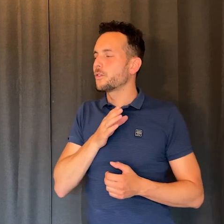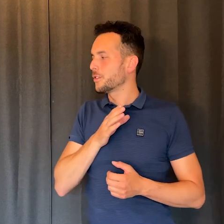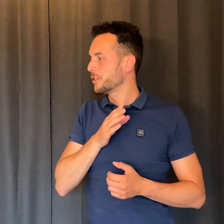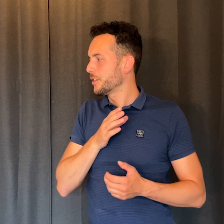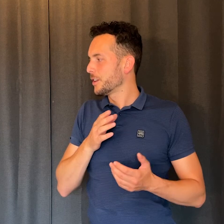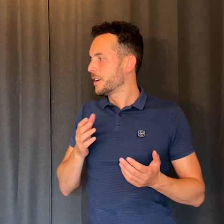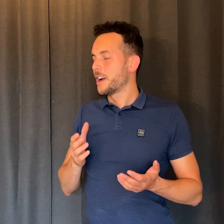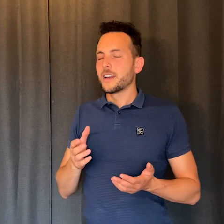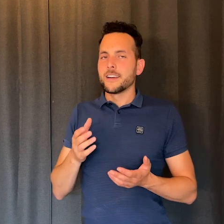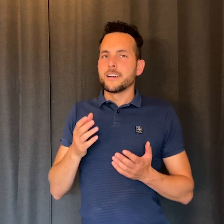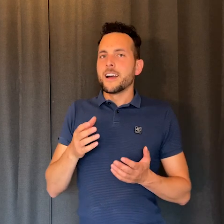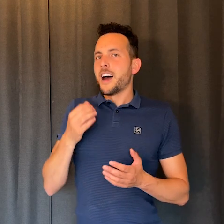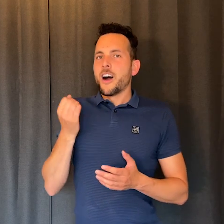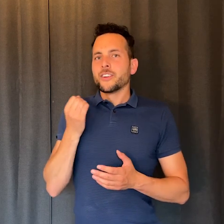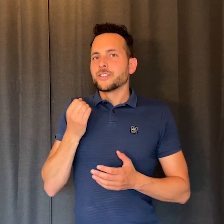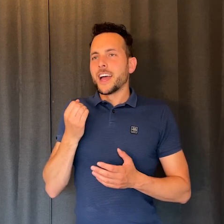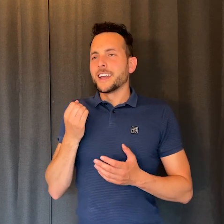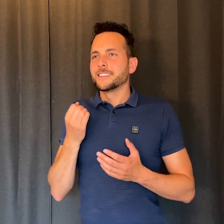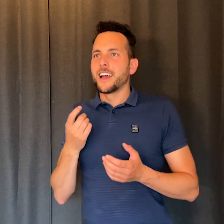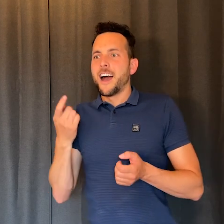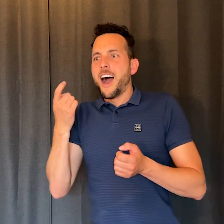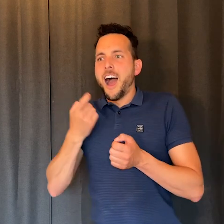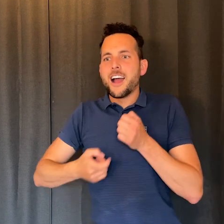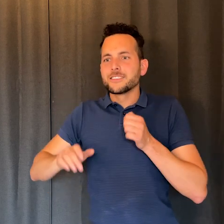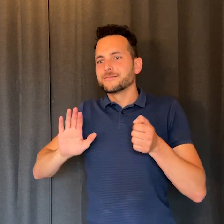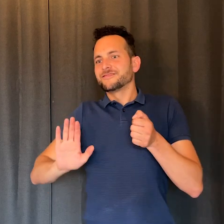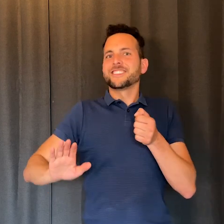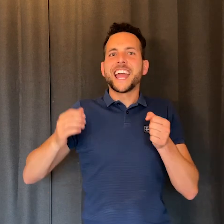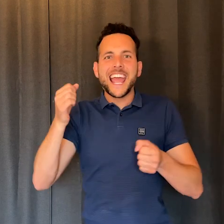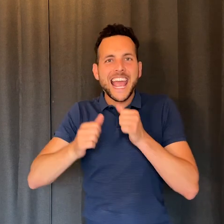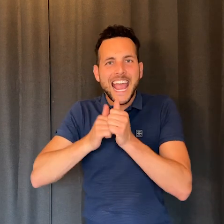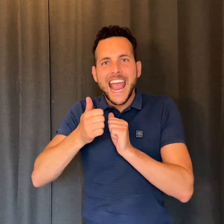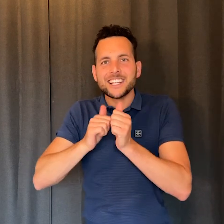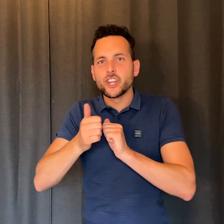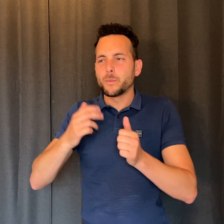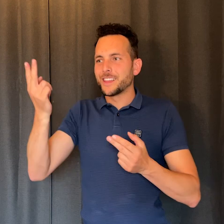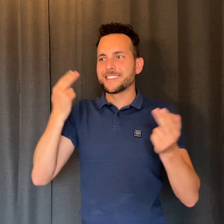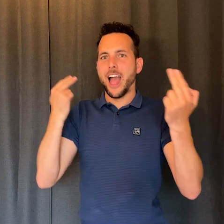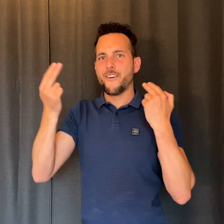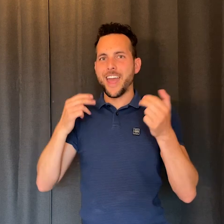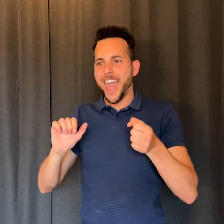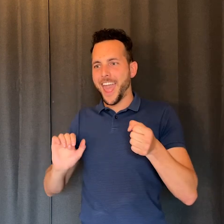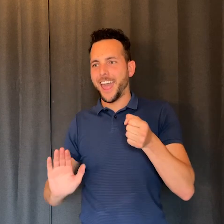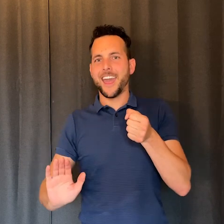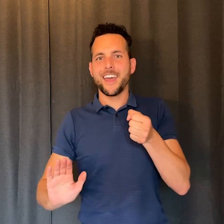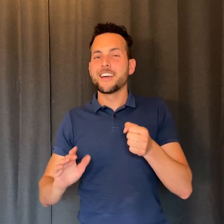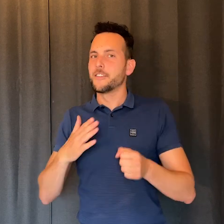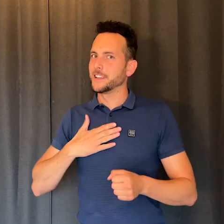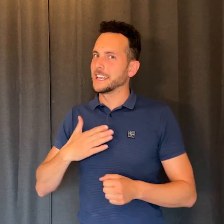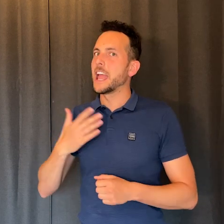En hij gaat altijd heel hard steken over de snelweg. En dat vind ik heel leuk.